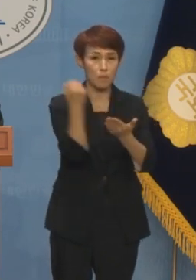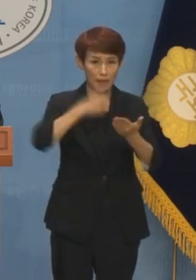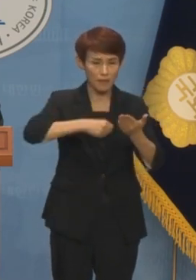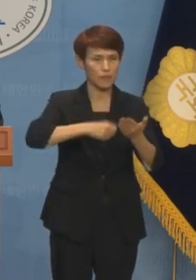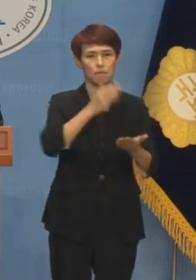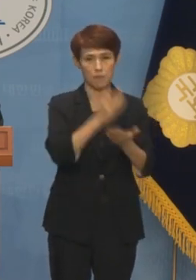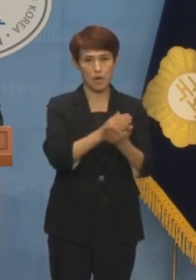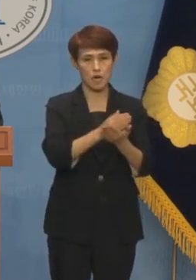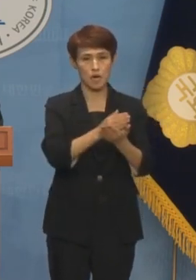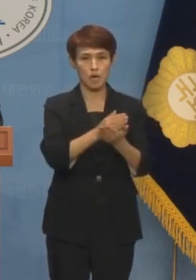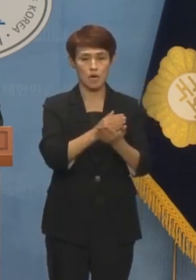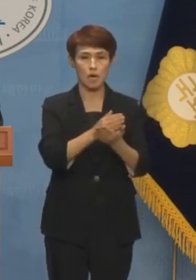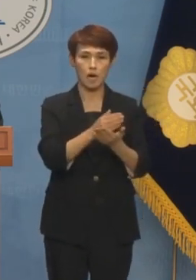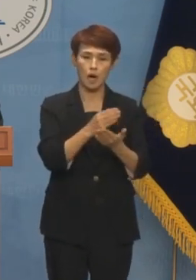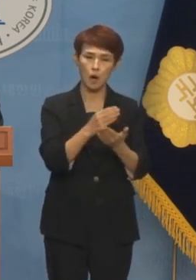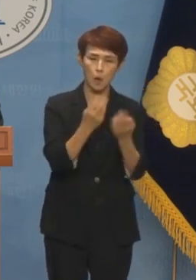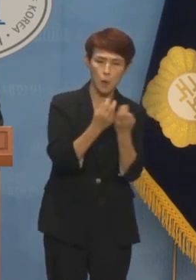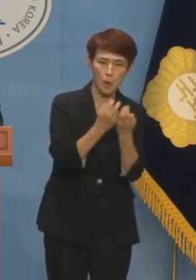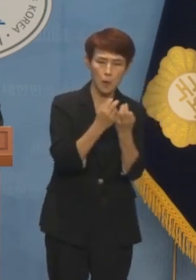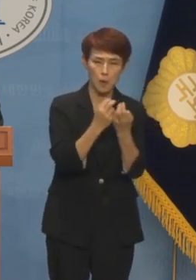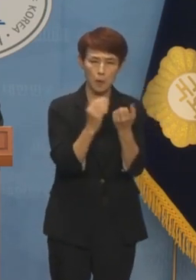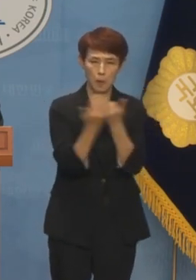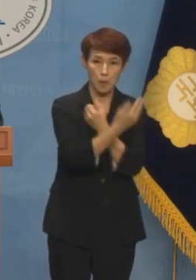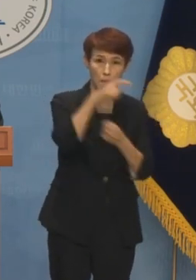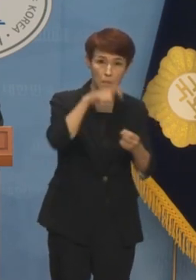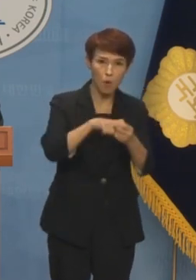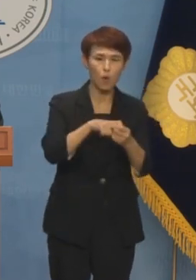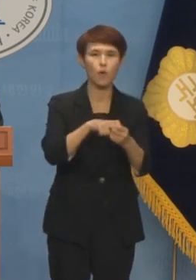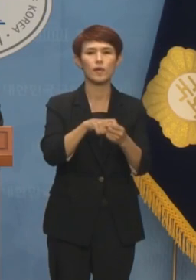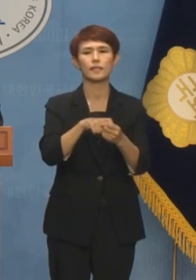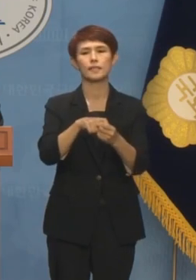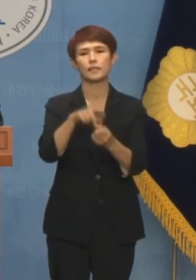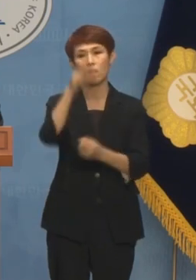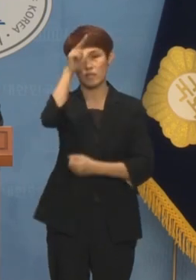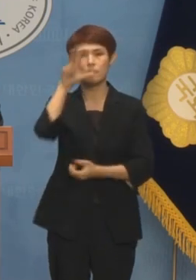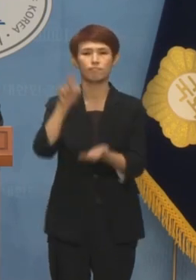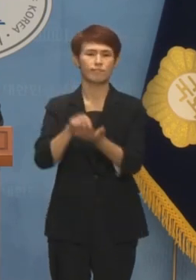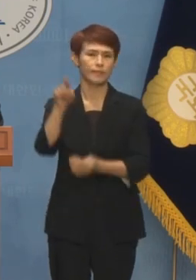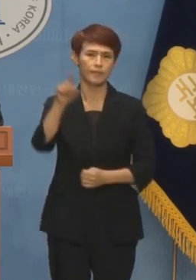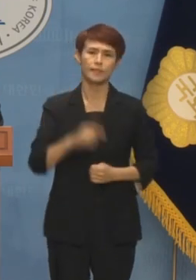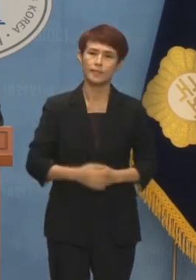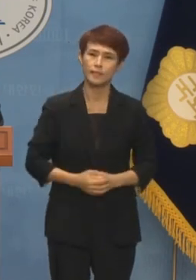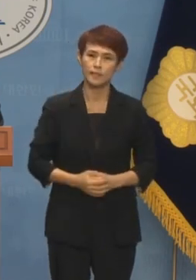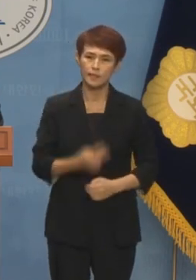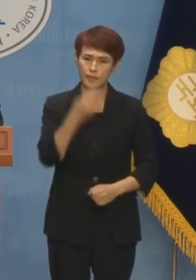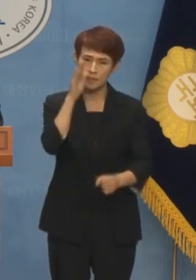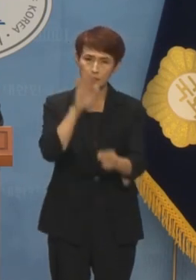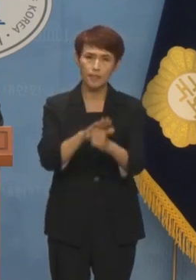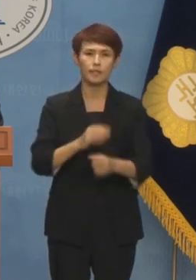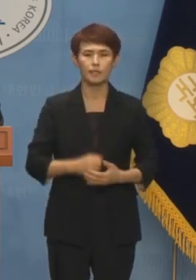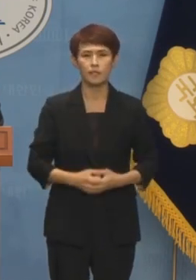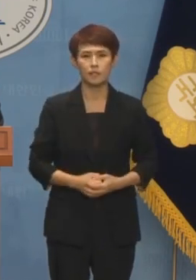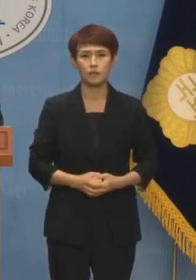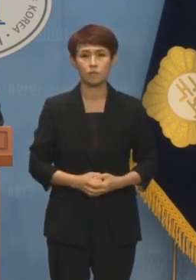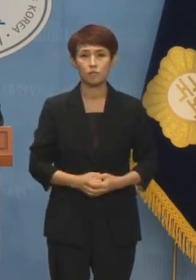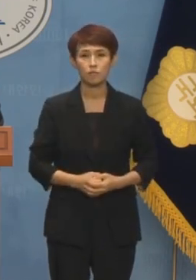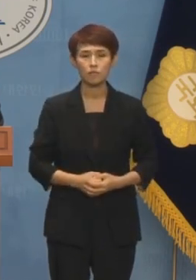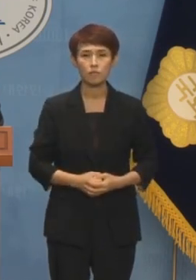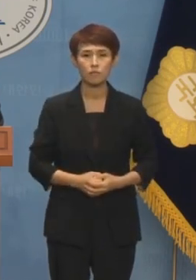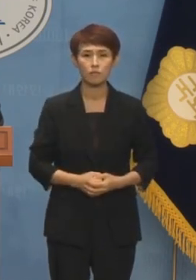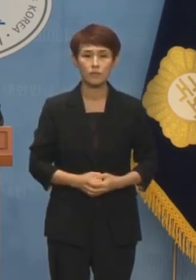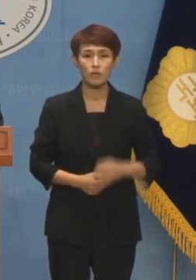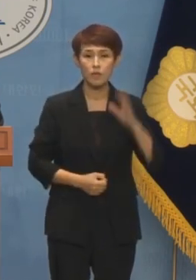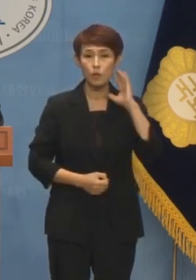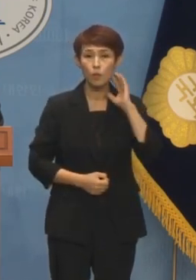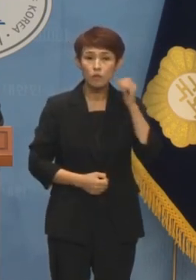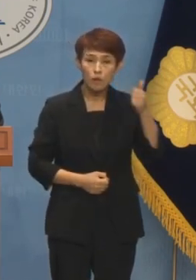논란을 무마하기 위해 사건의 본질을 호도하는 데만 급급해하고 있으니 어처구니가 없습니다. 하지만 현직